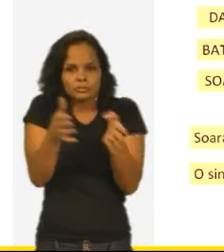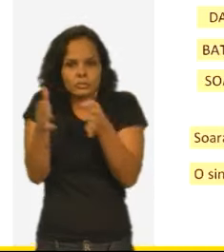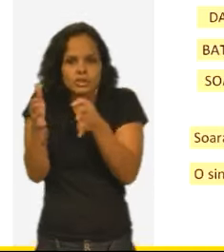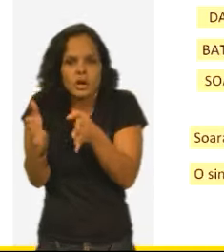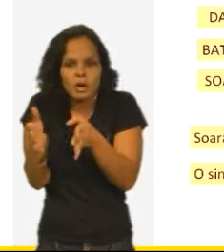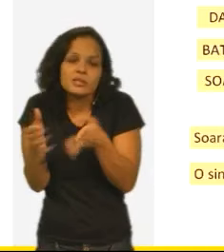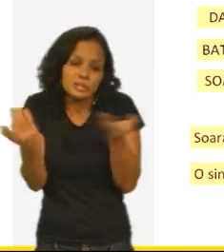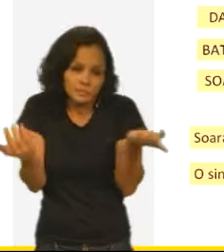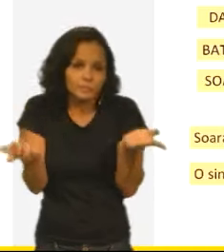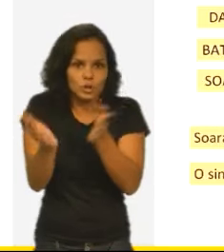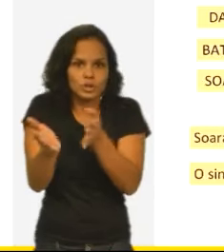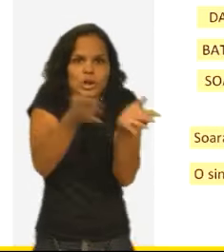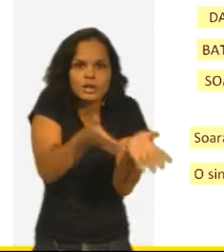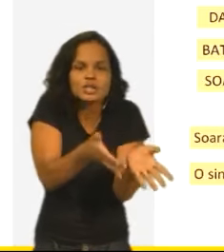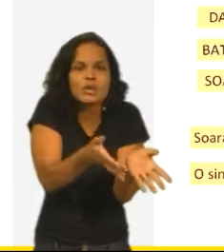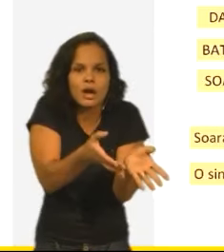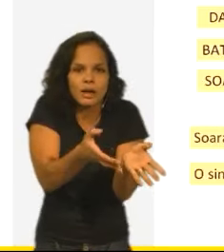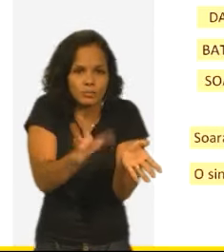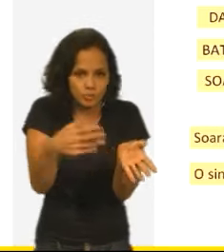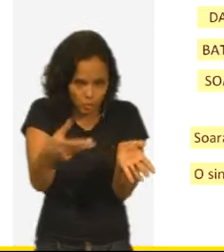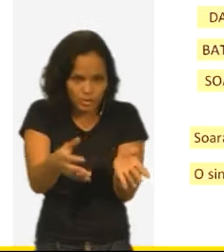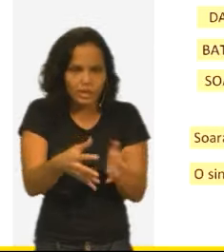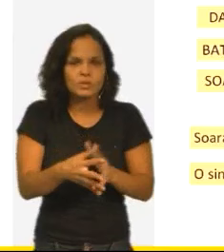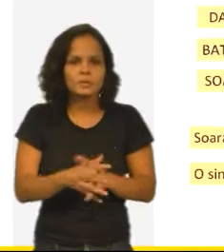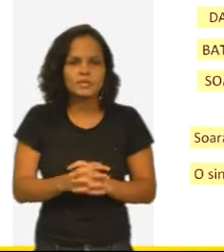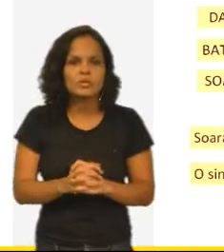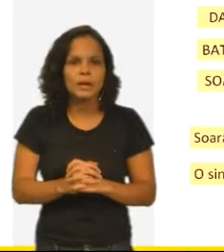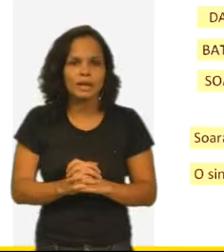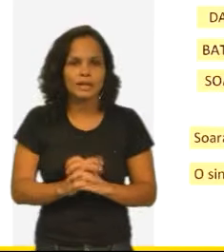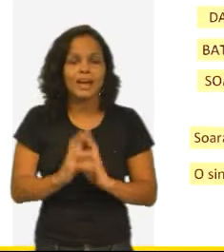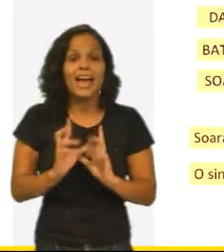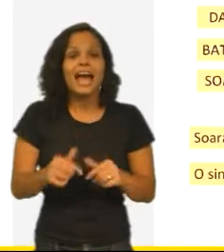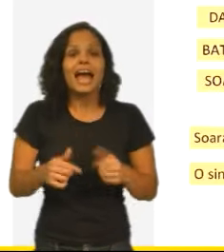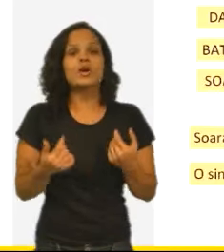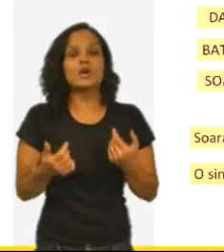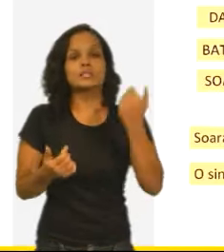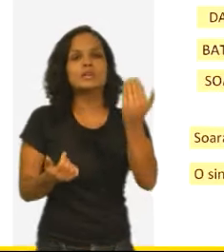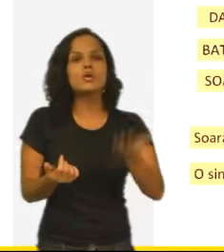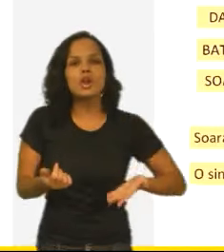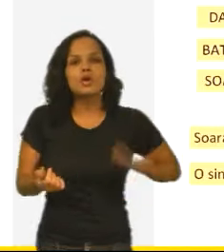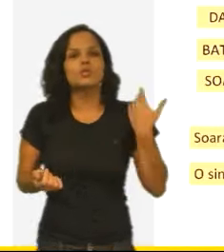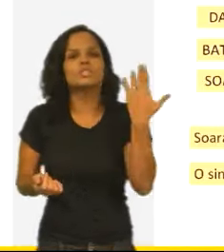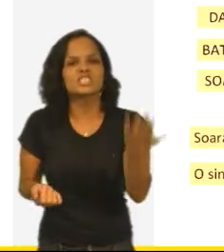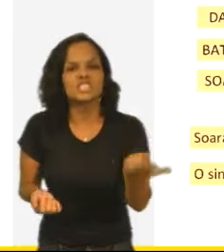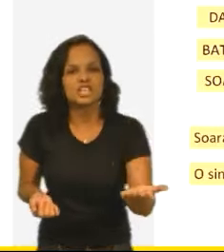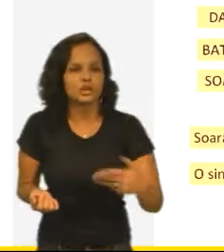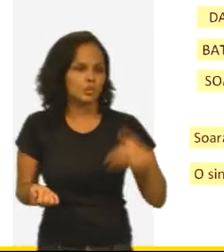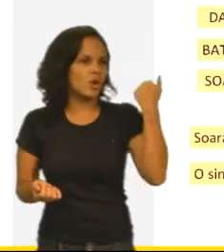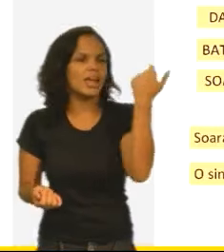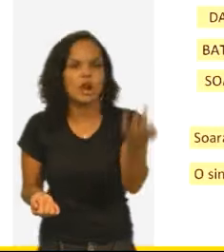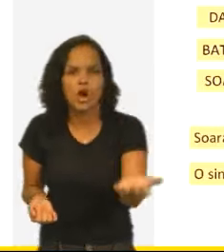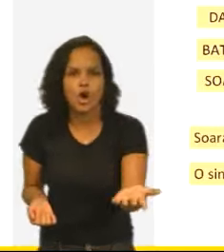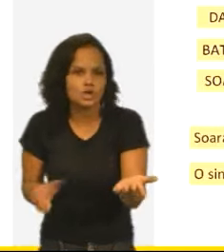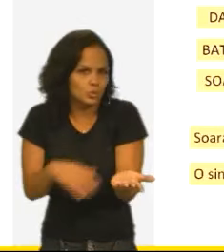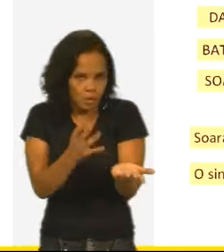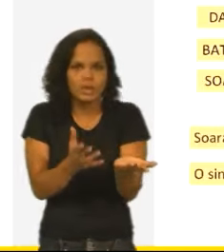12 horas, 12 horas soaram. Concordei com a expressão numérica. Agora, se eu coloco o sino, o relógio, qualquer